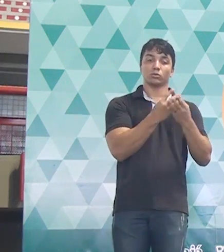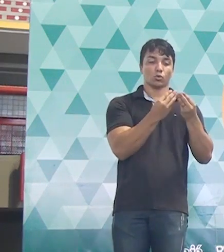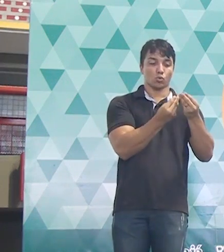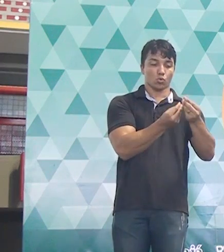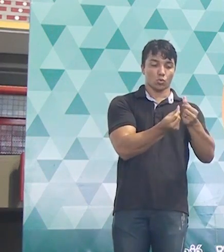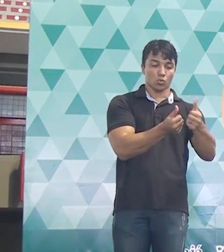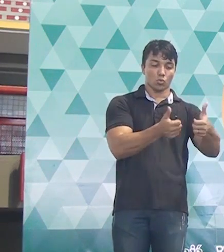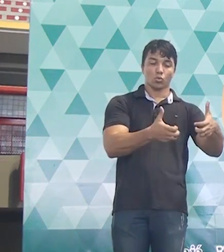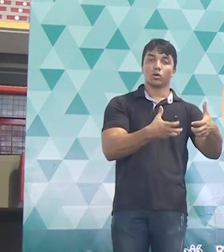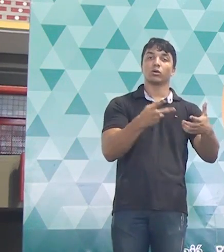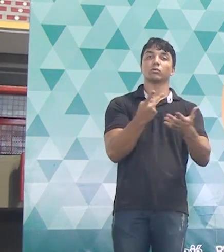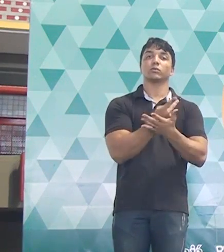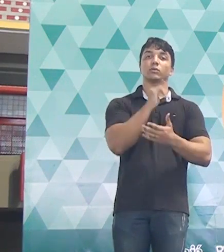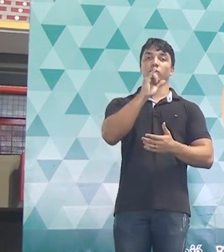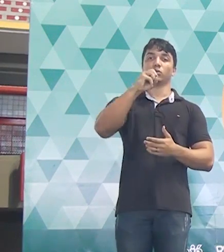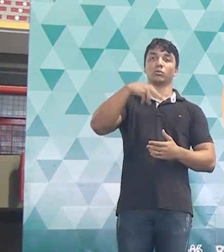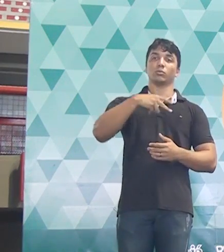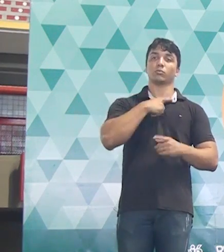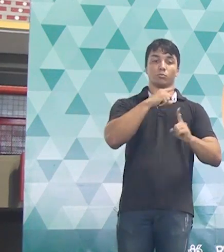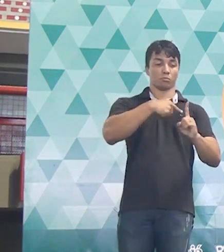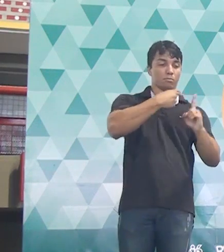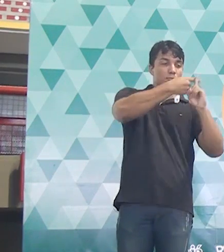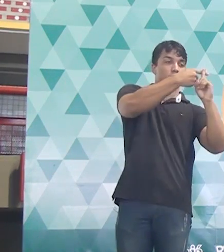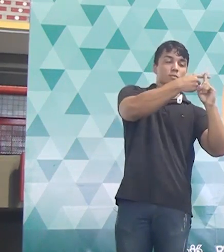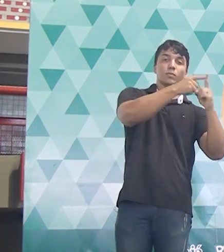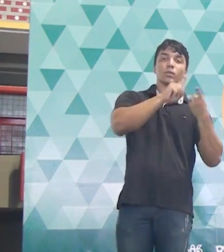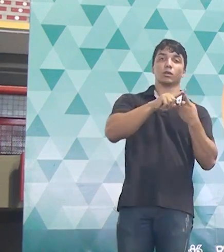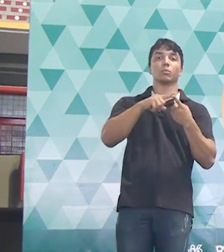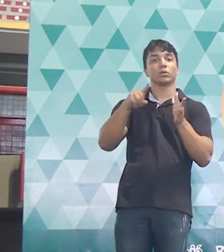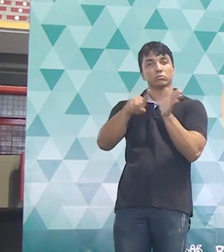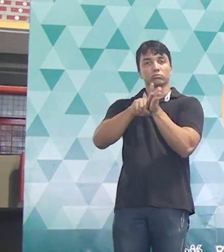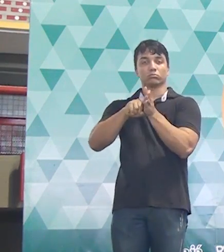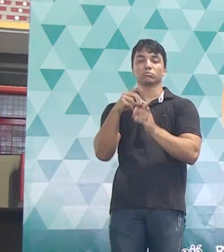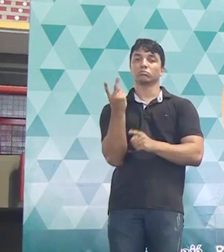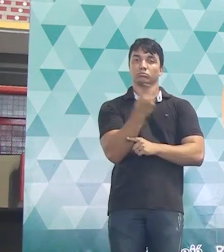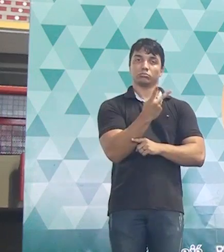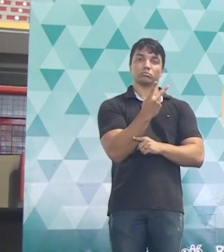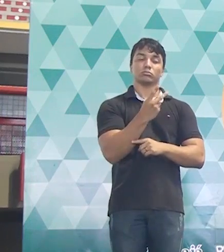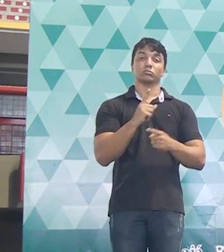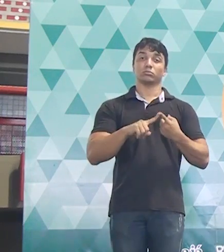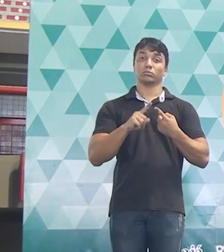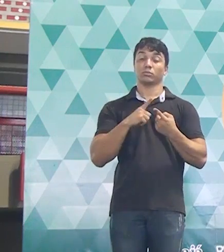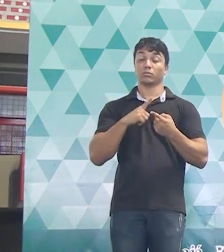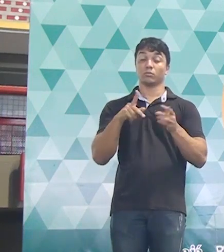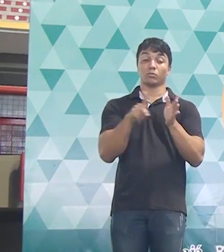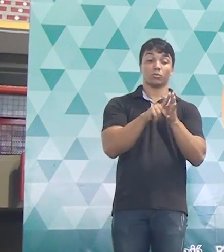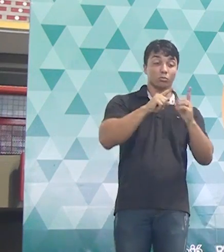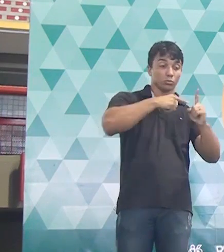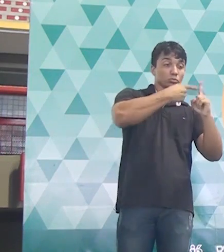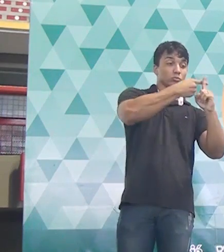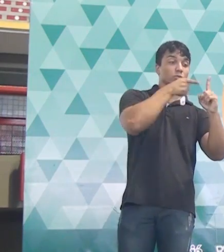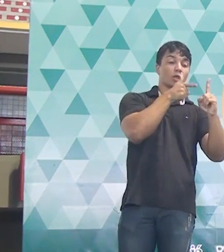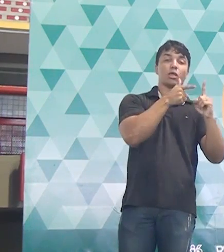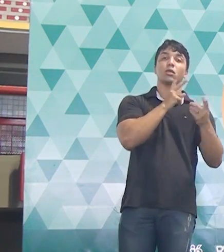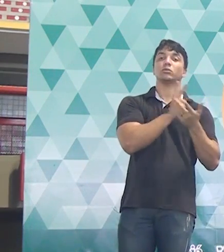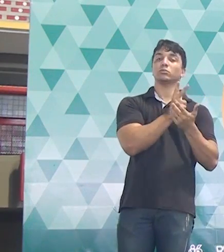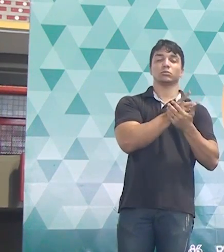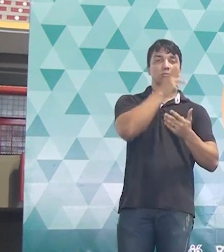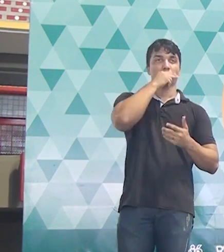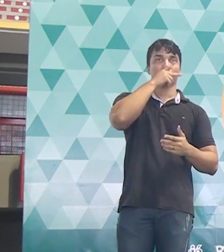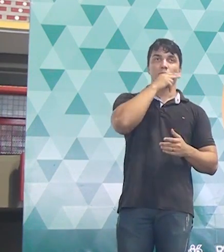Ele gera íons de carga positiva e de carga negativa. O íon de carga positiva é sempre o